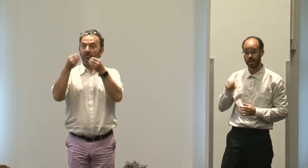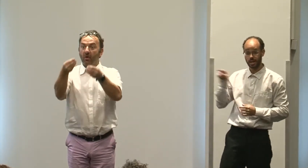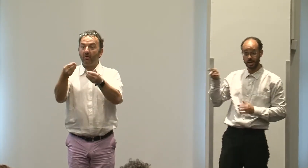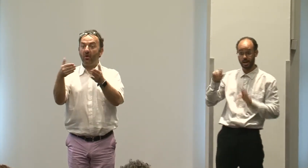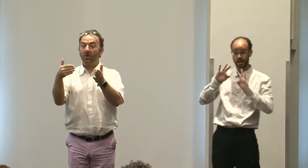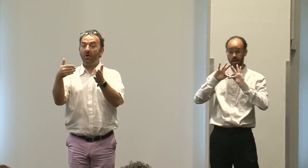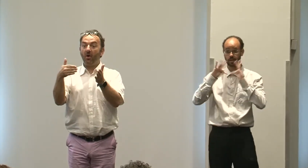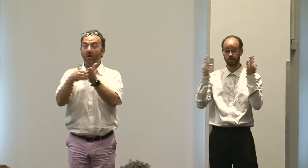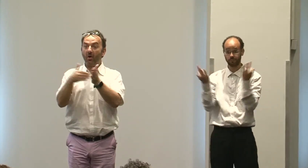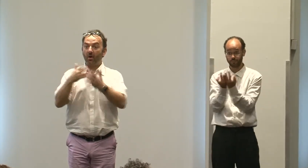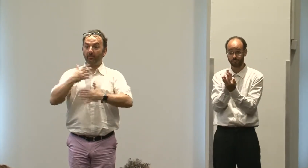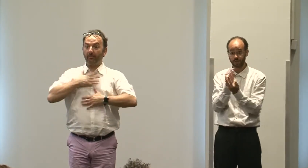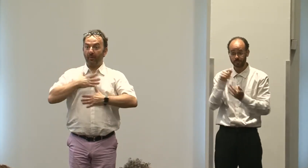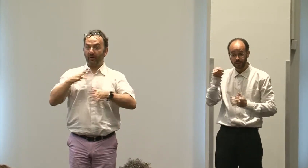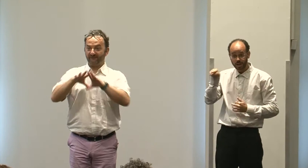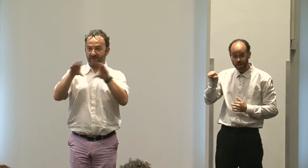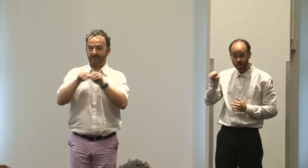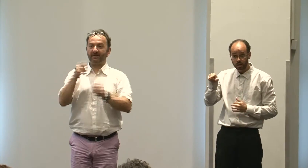problemas?